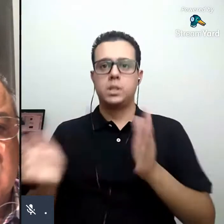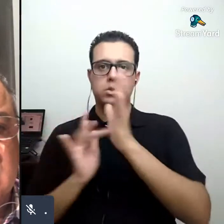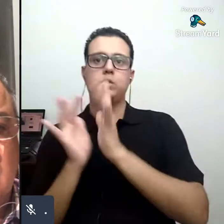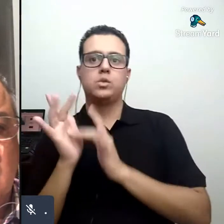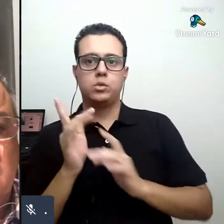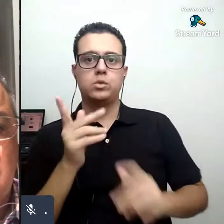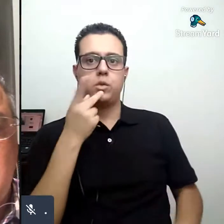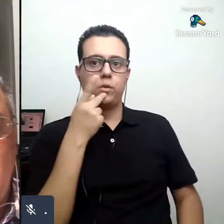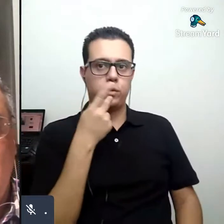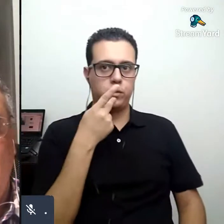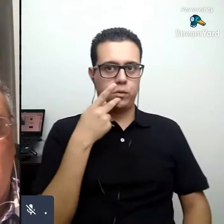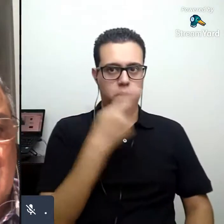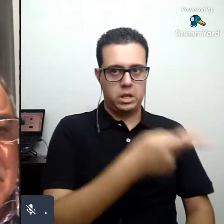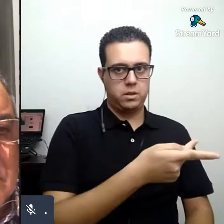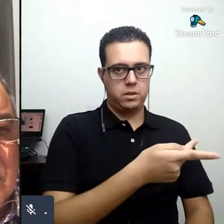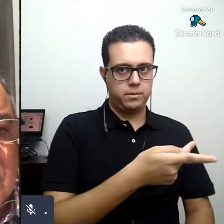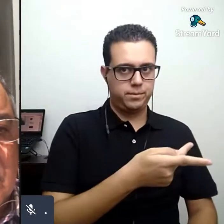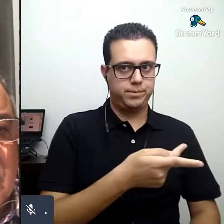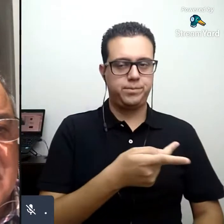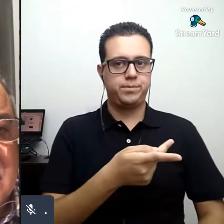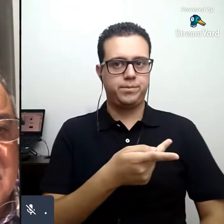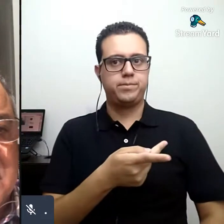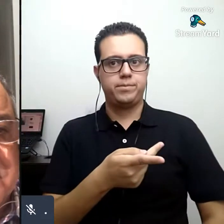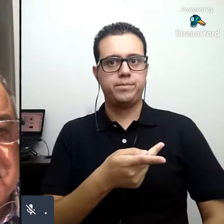do versículo